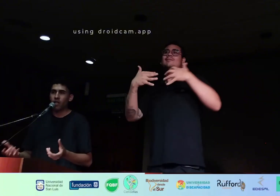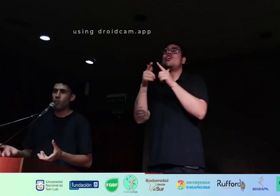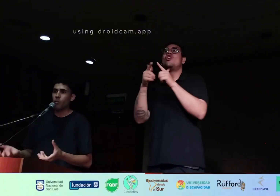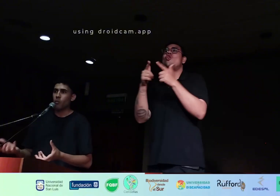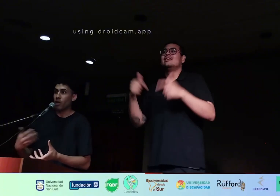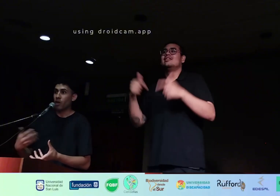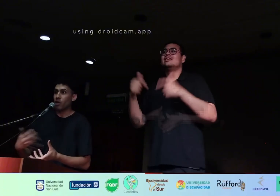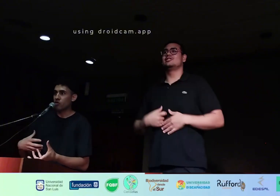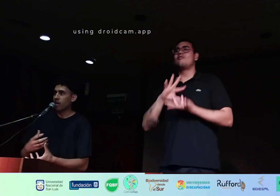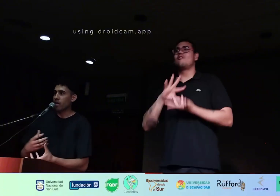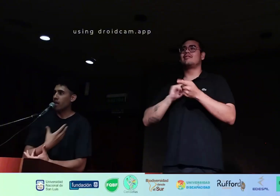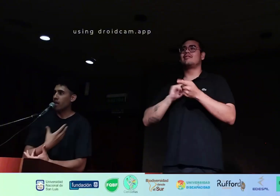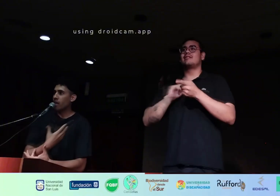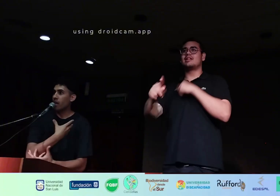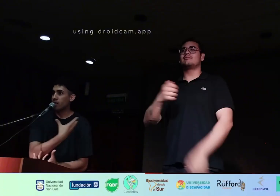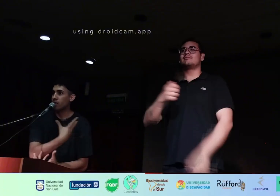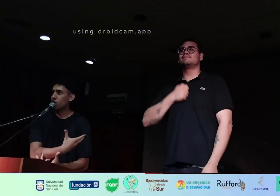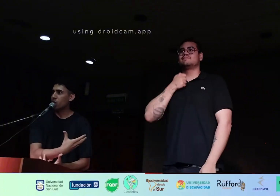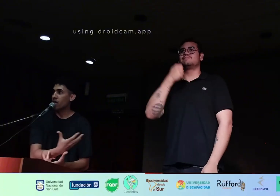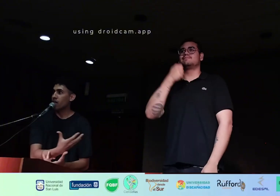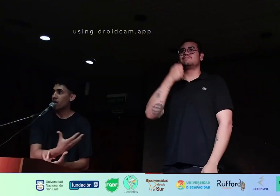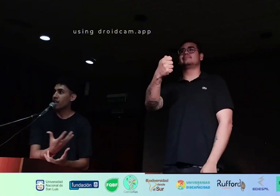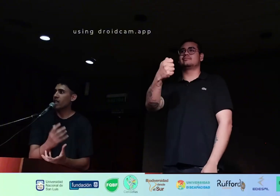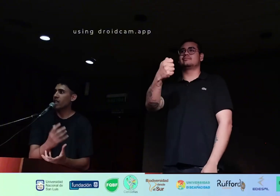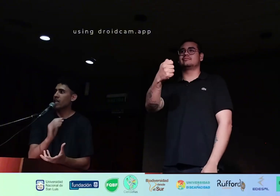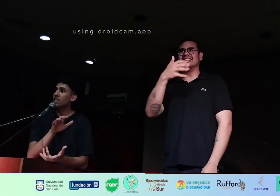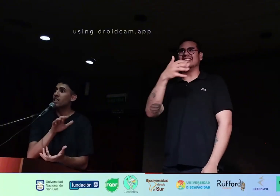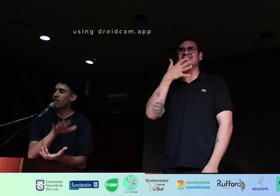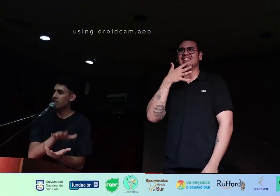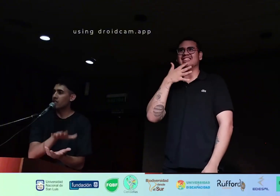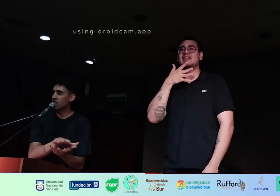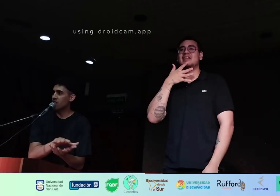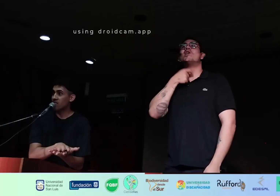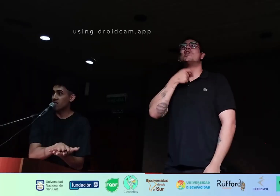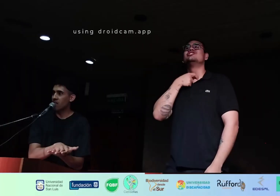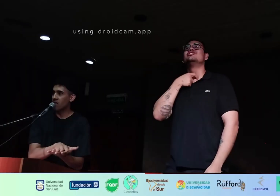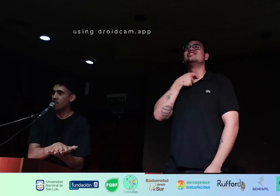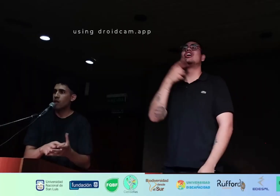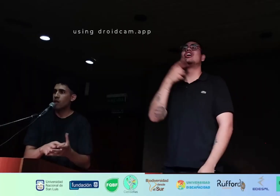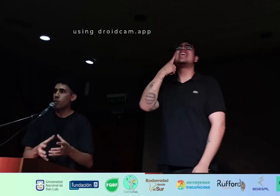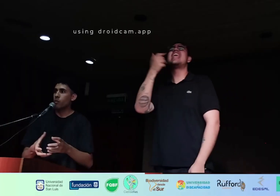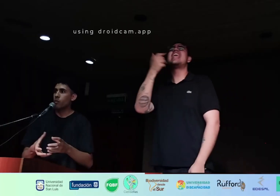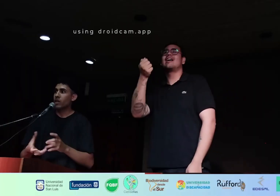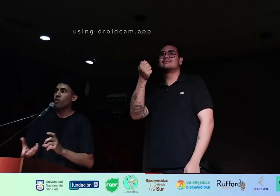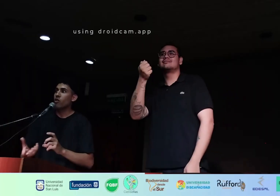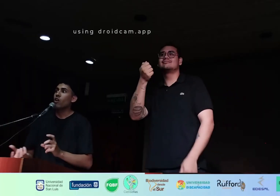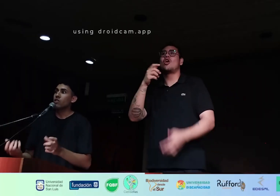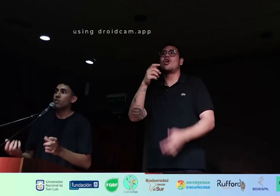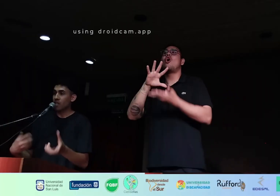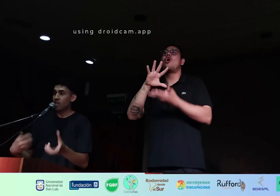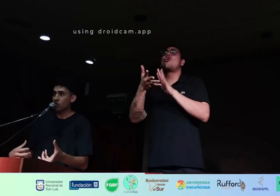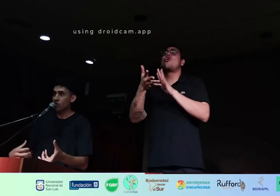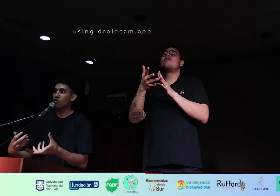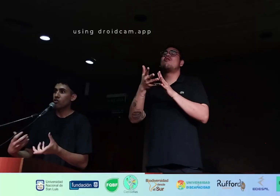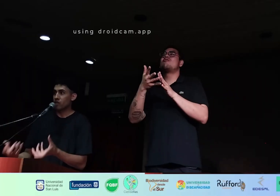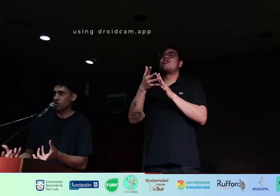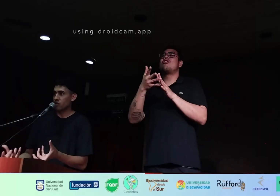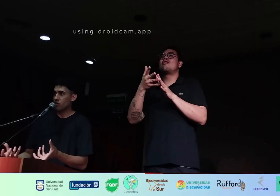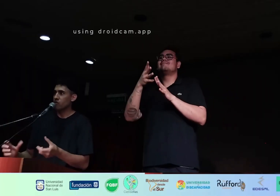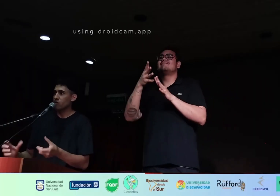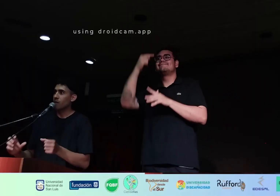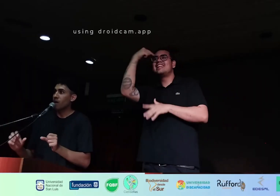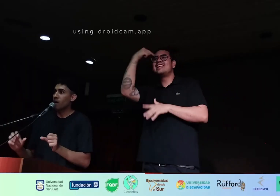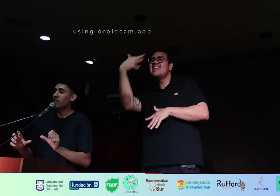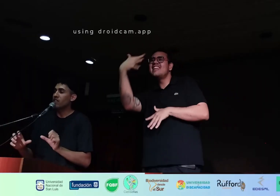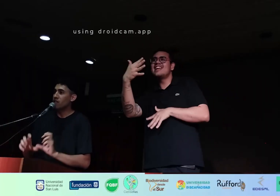Por eso, la intención mía de agregar inteligencia artificial porque ahora lo entreno con contexto. O sea,